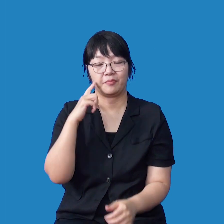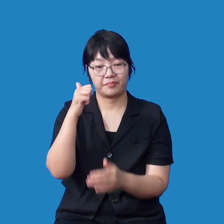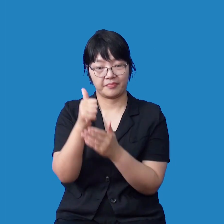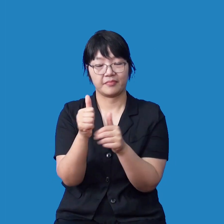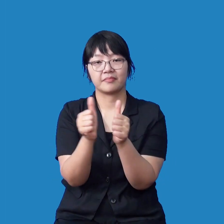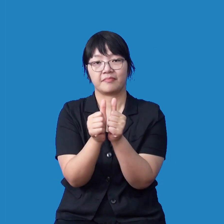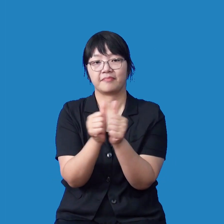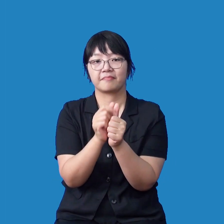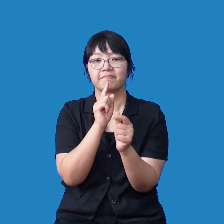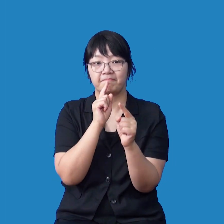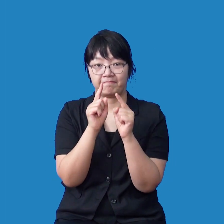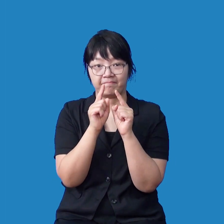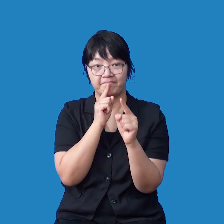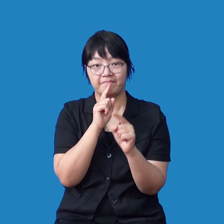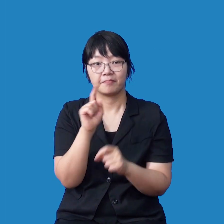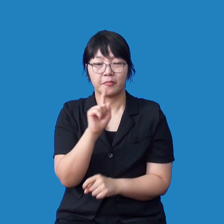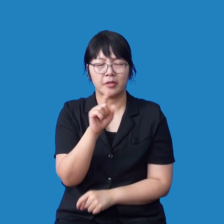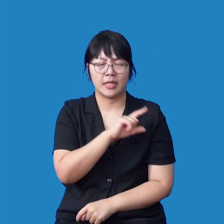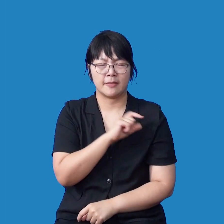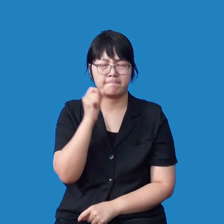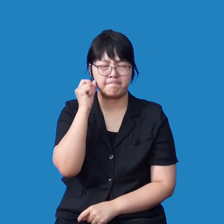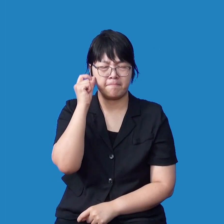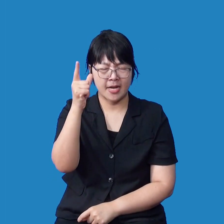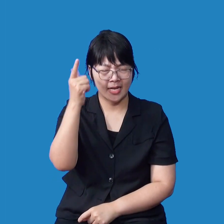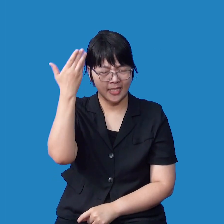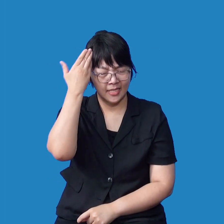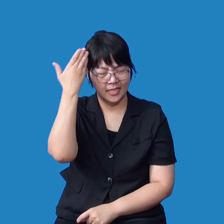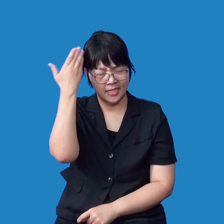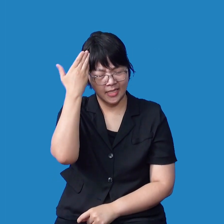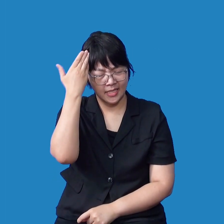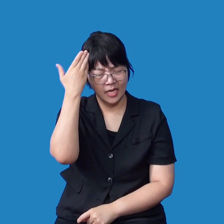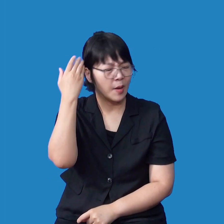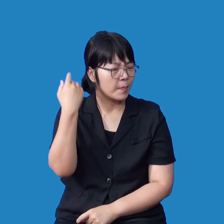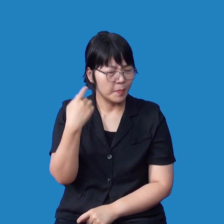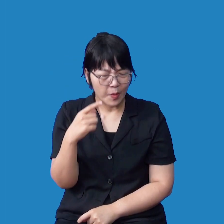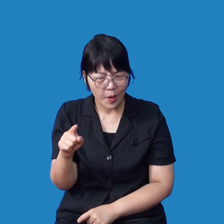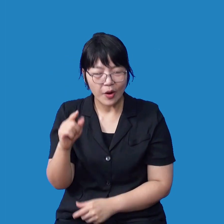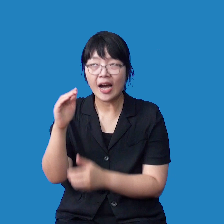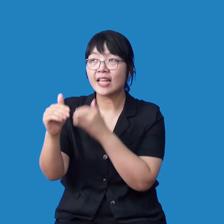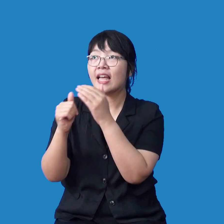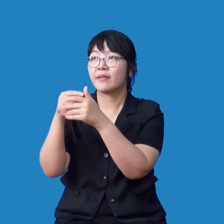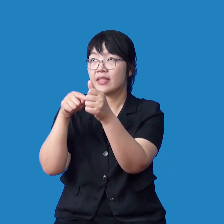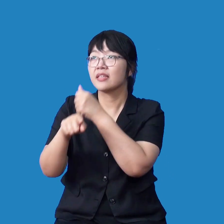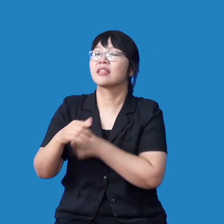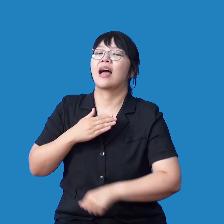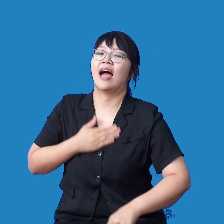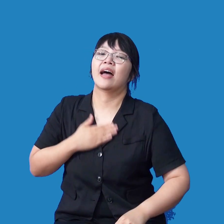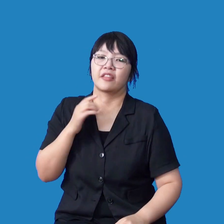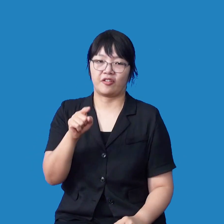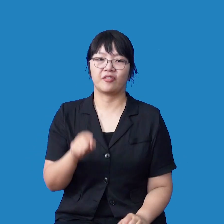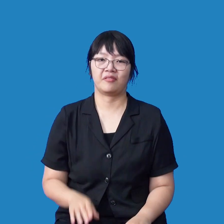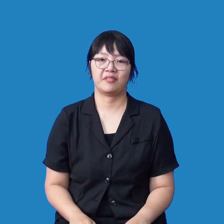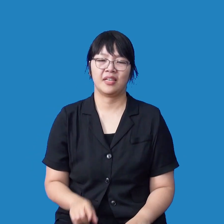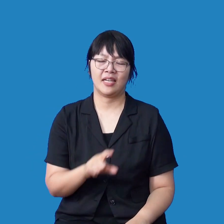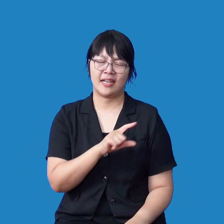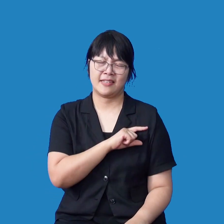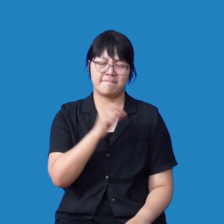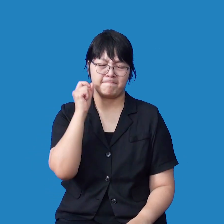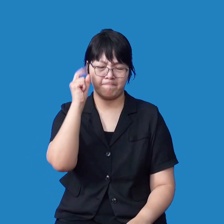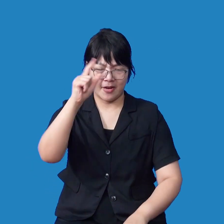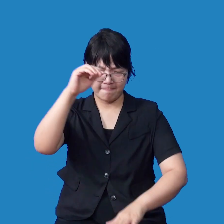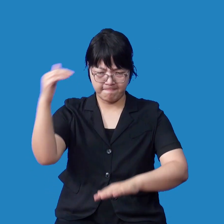인용하죠. 가장 위대한 지식, 그것은 하나님의 뜻을 아는 것이고, 가장